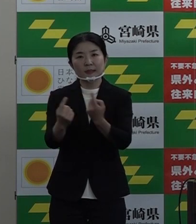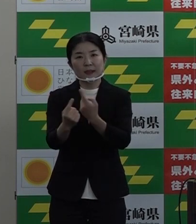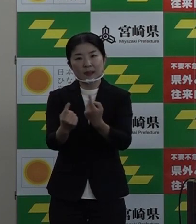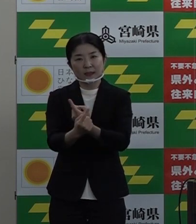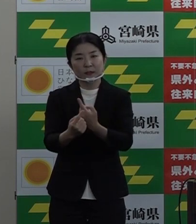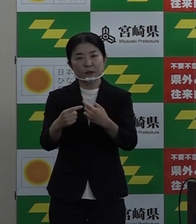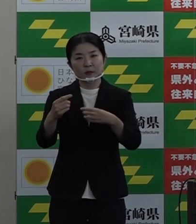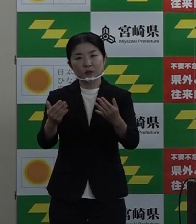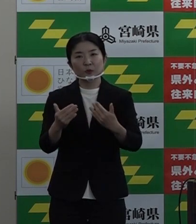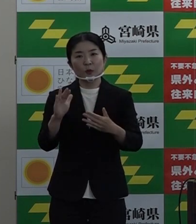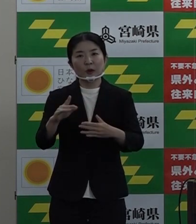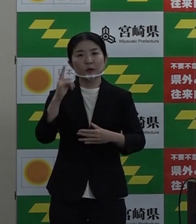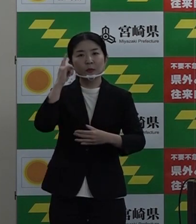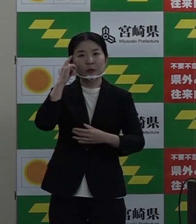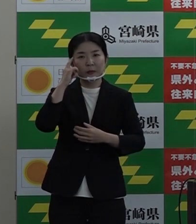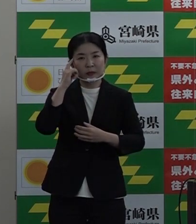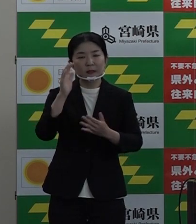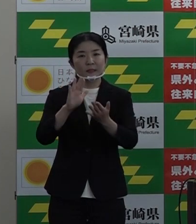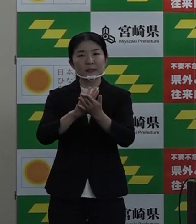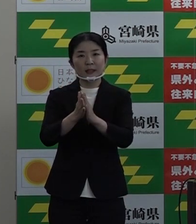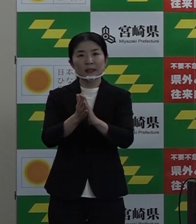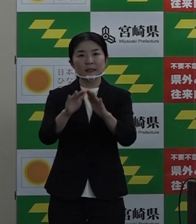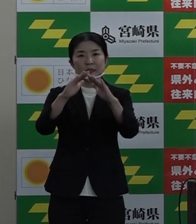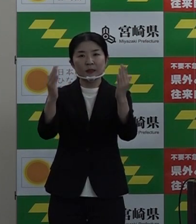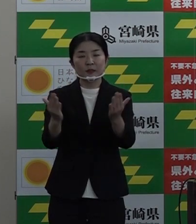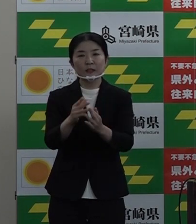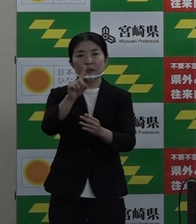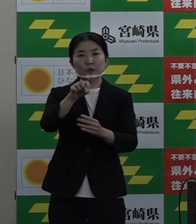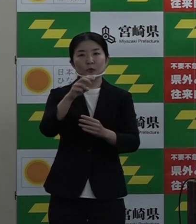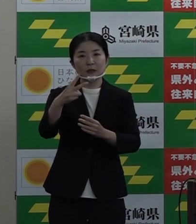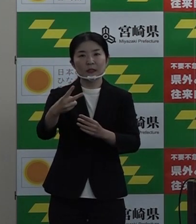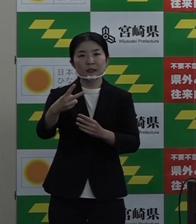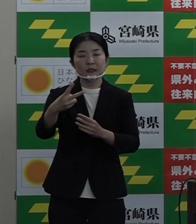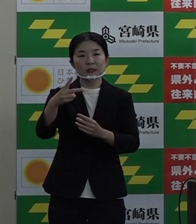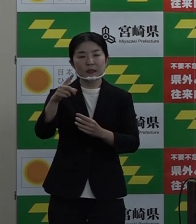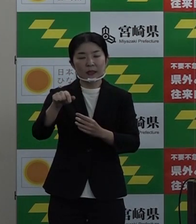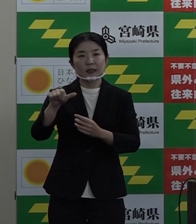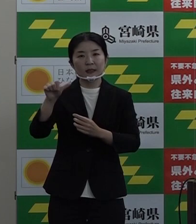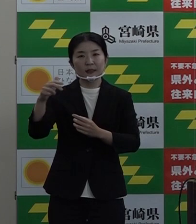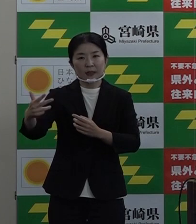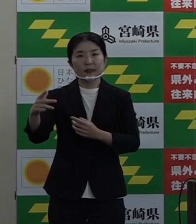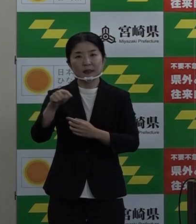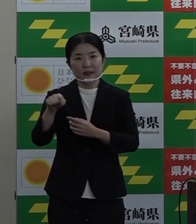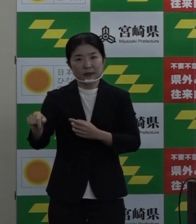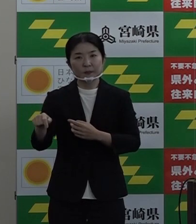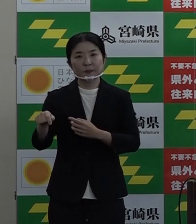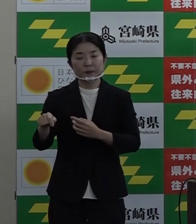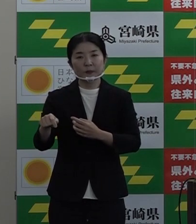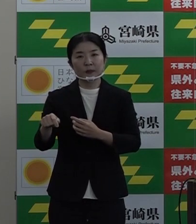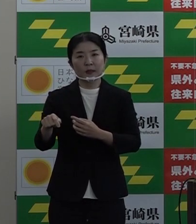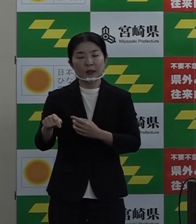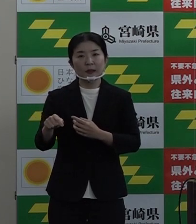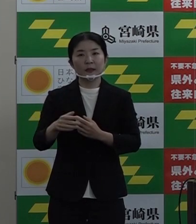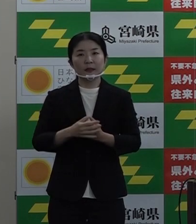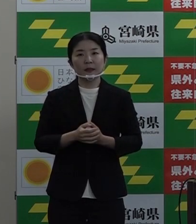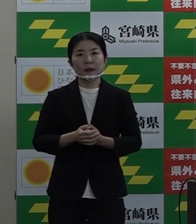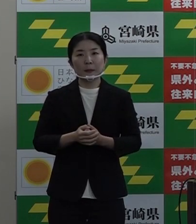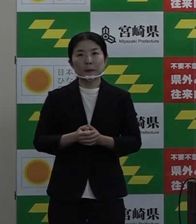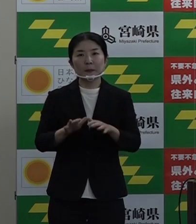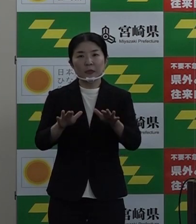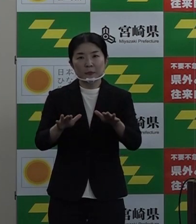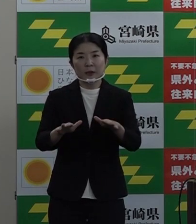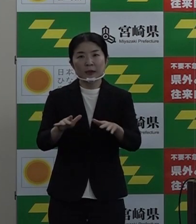がございます。県全体は 12.7 でありますが、今2つの県域について少し丁寧に申し上げましたが、やはり